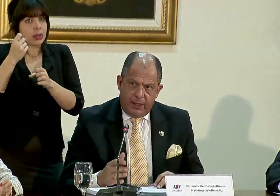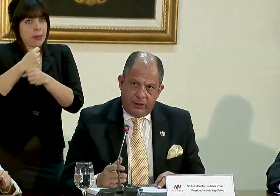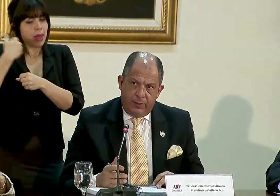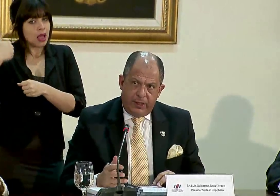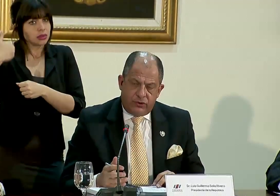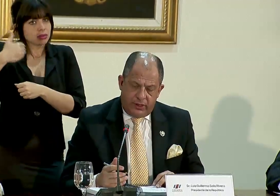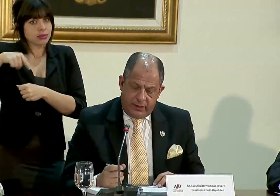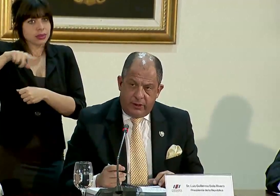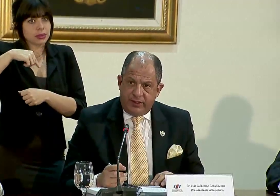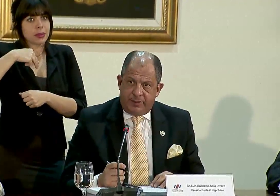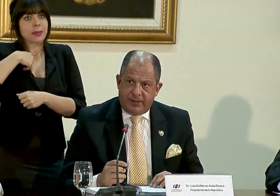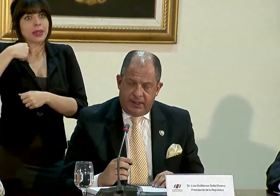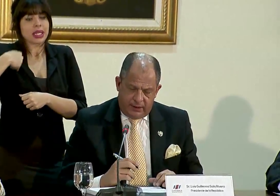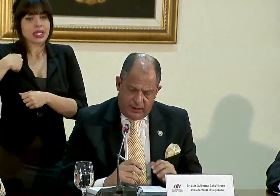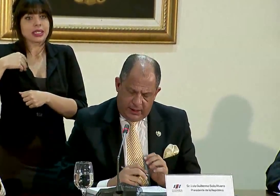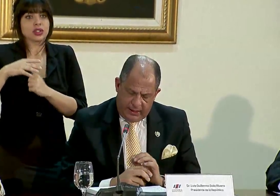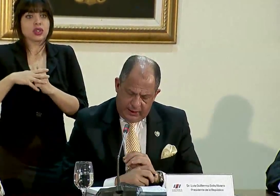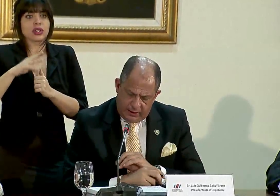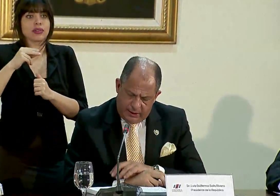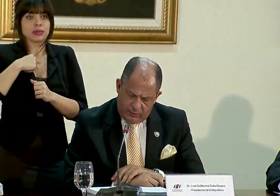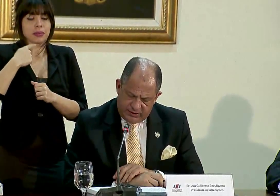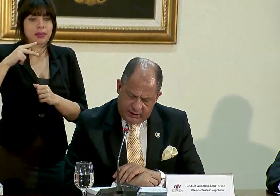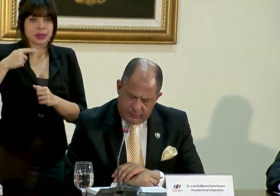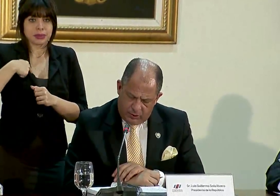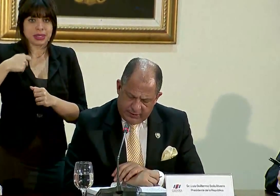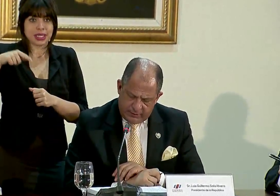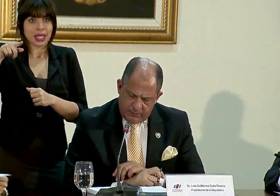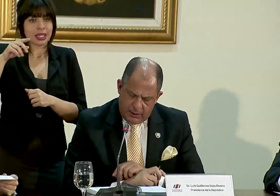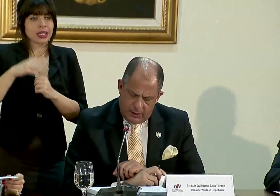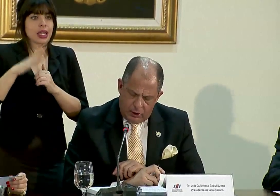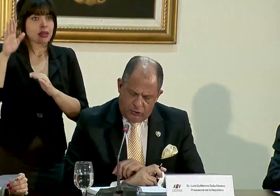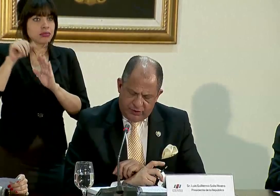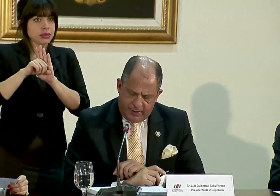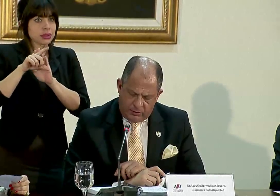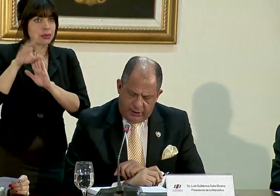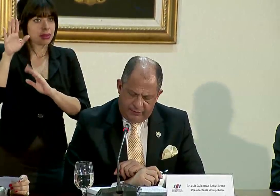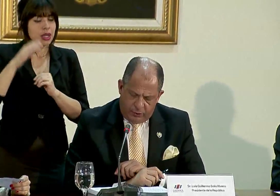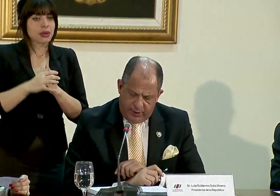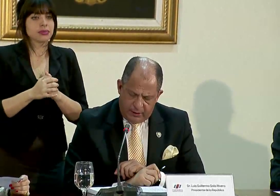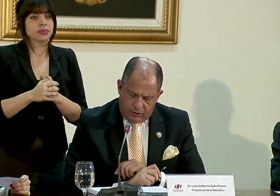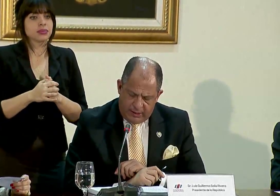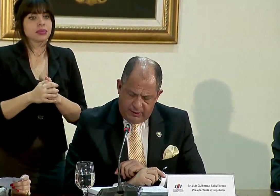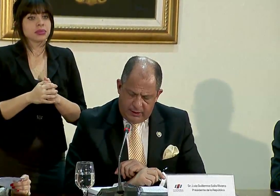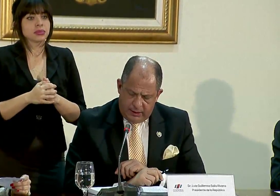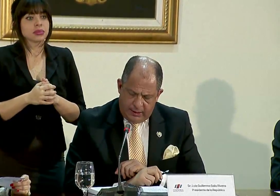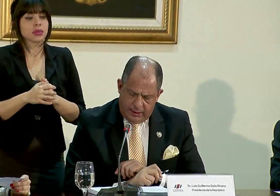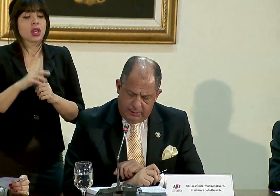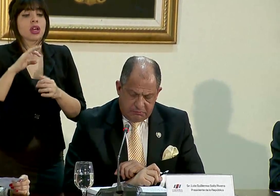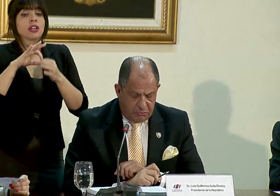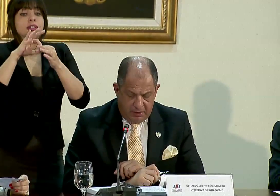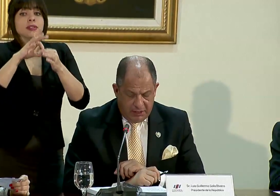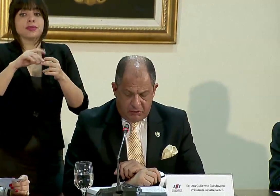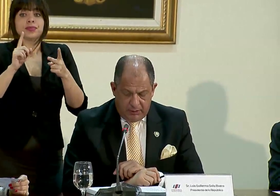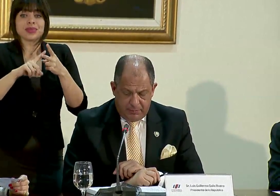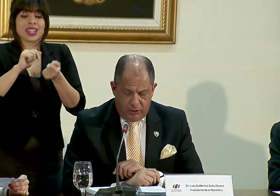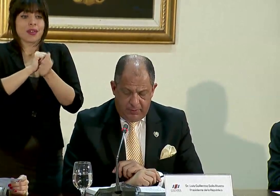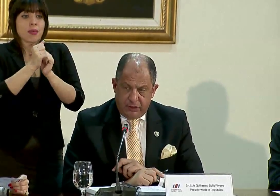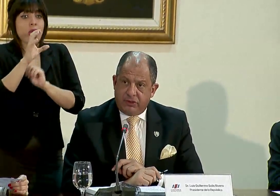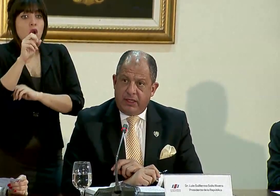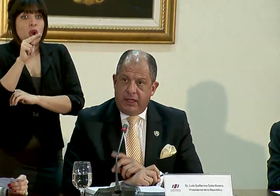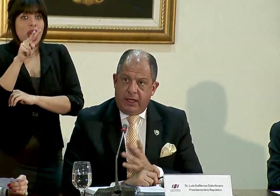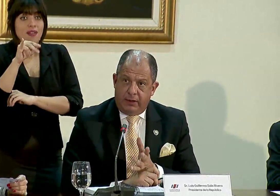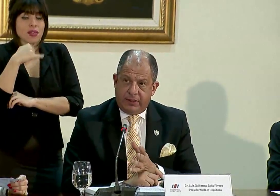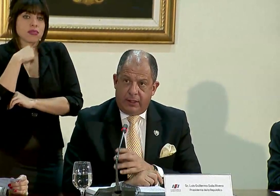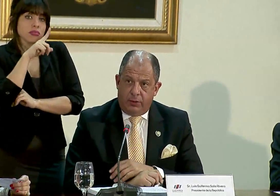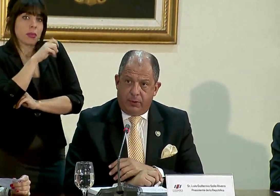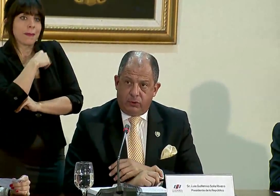el señor Ministro de Hacienda y Vicepresidente en Cuesta de Moras con respecto a la reforma del CONAVI voy a hablar con el